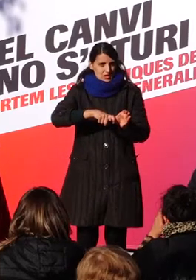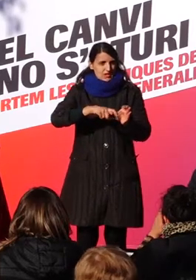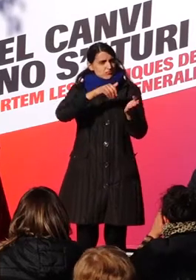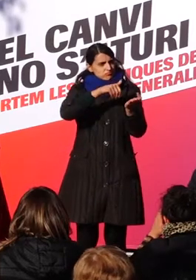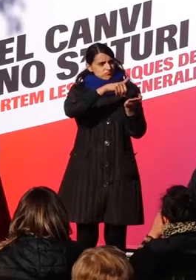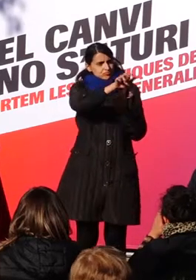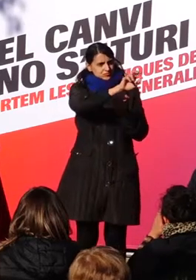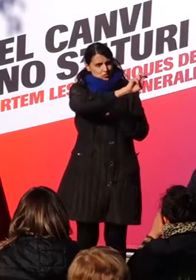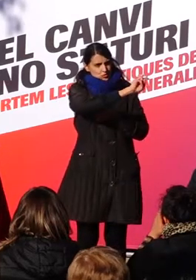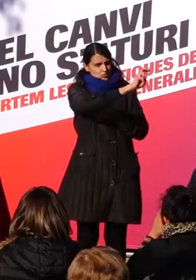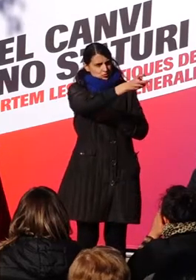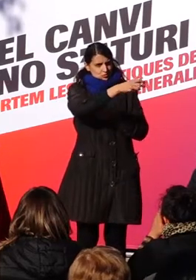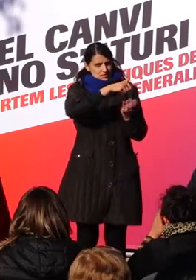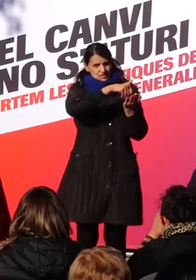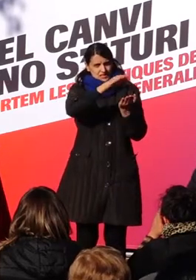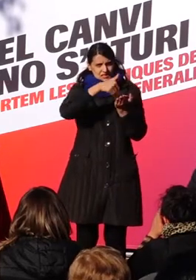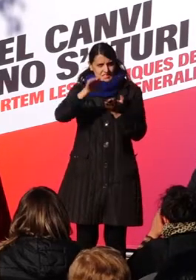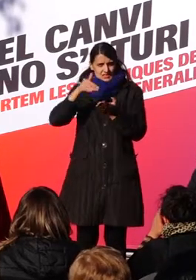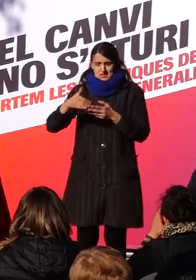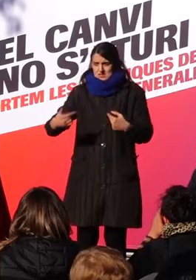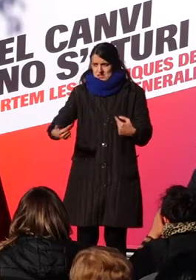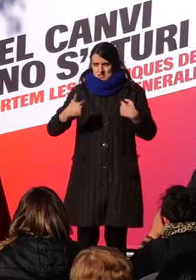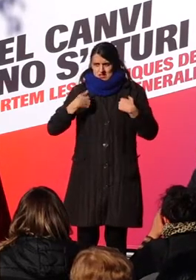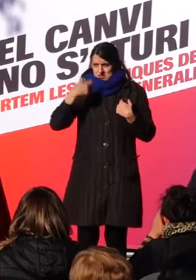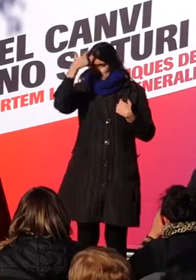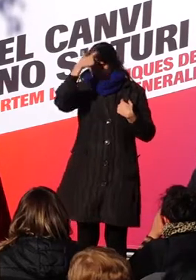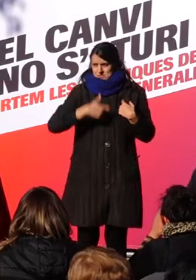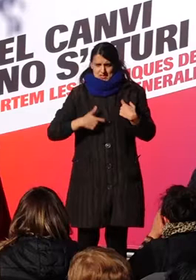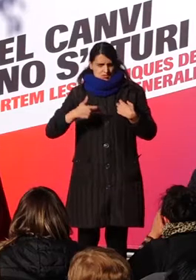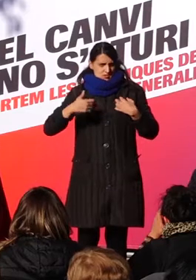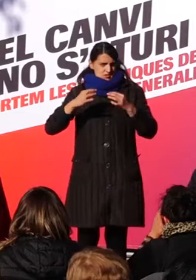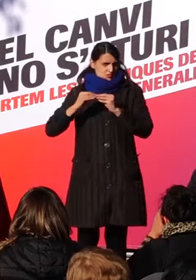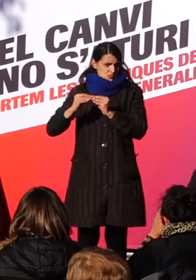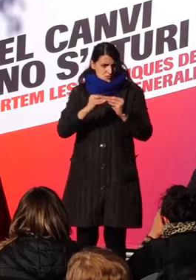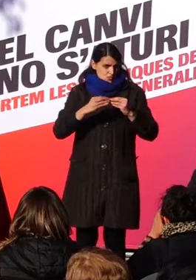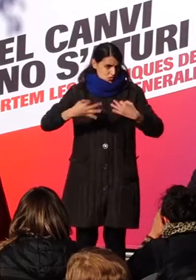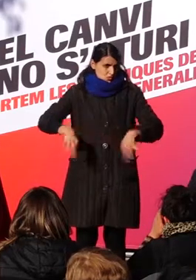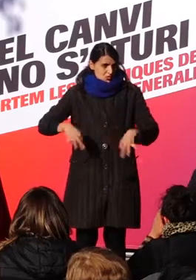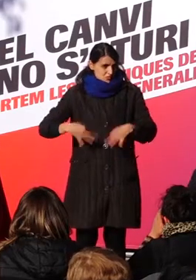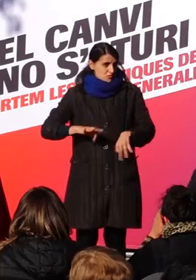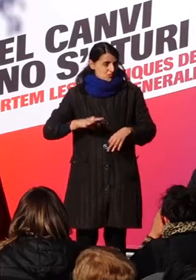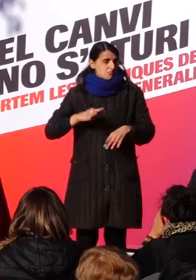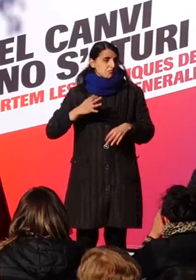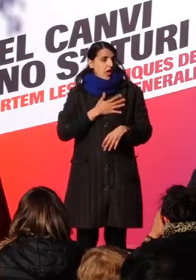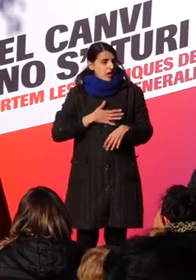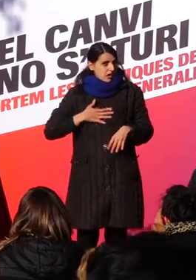nosotros no nos yo soy una persona común agradable y